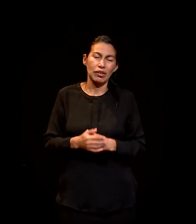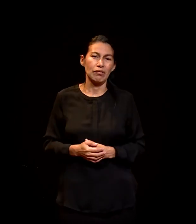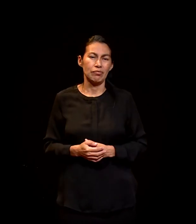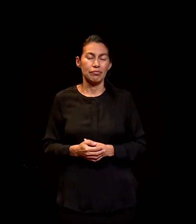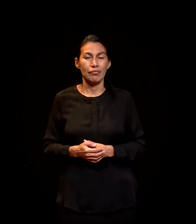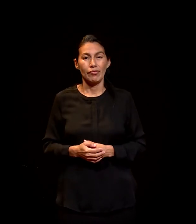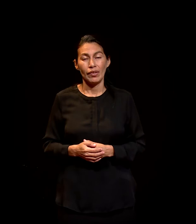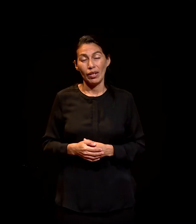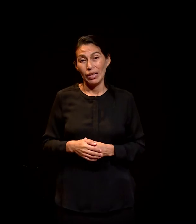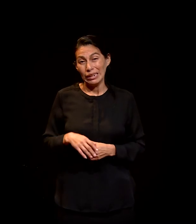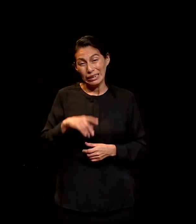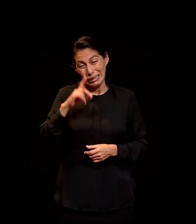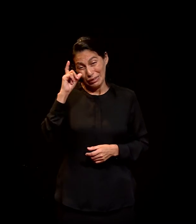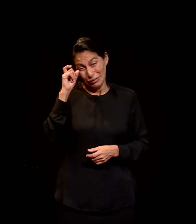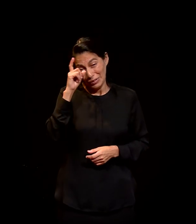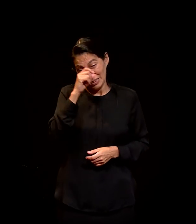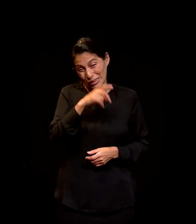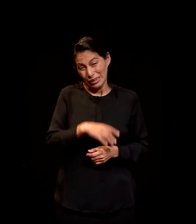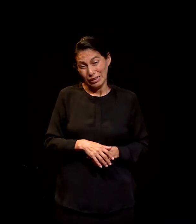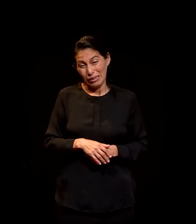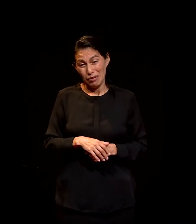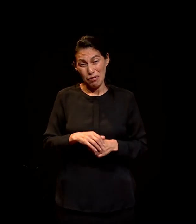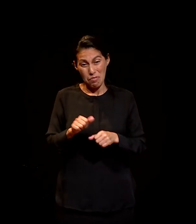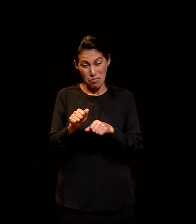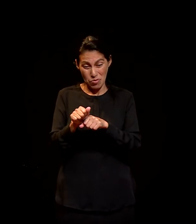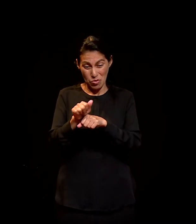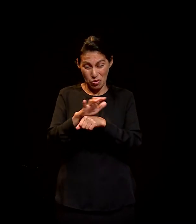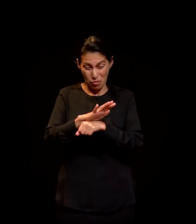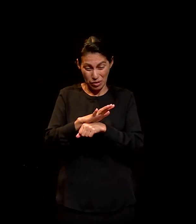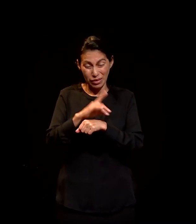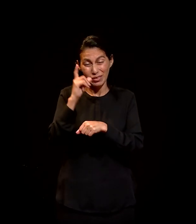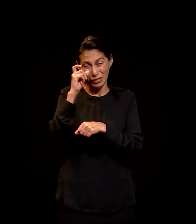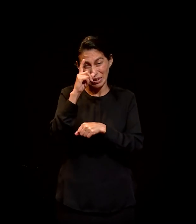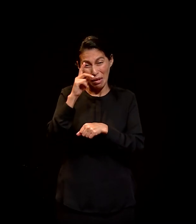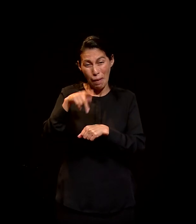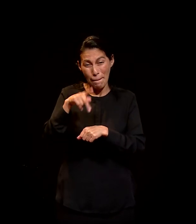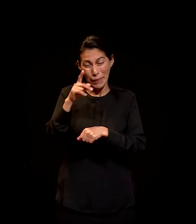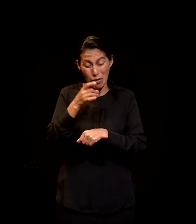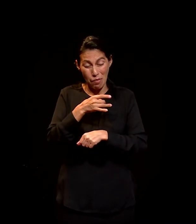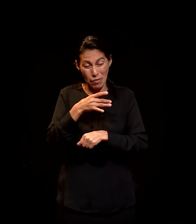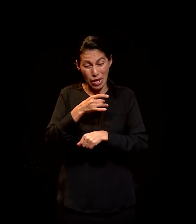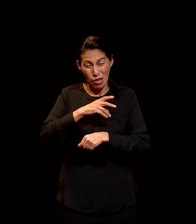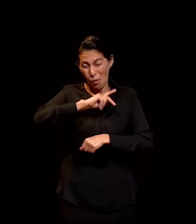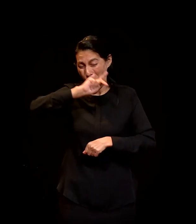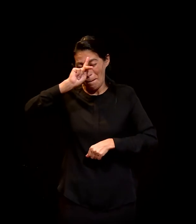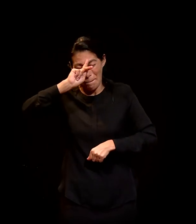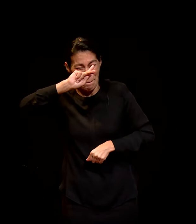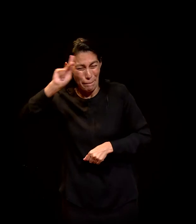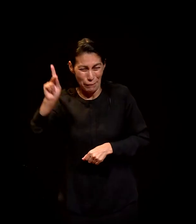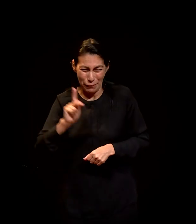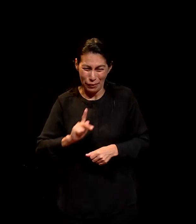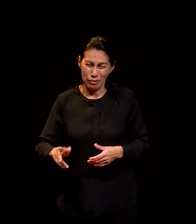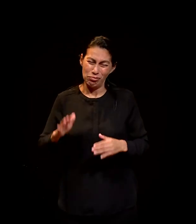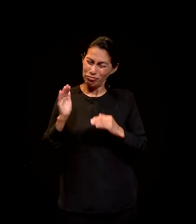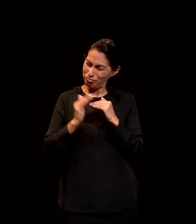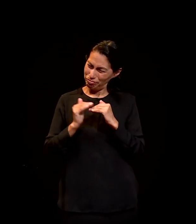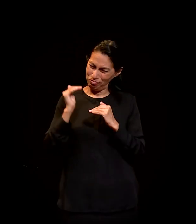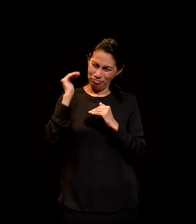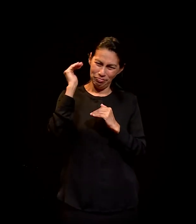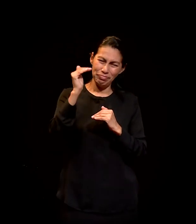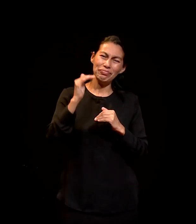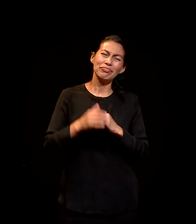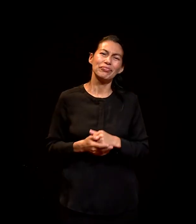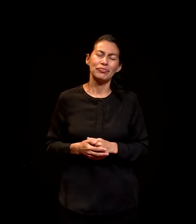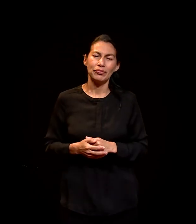vuelto más peor peor que la pandemia el miedo el miedo de la vida comenzamos loas y